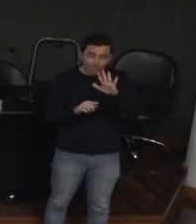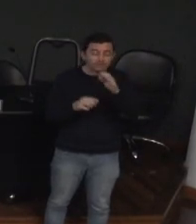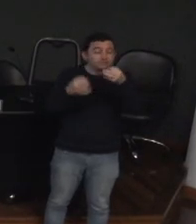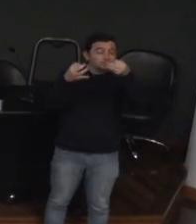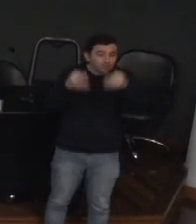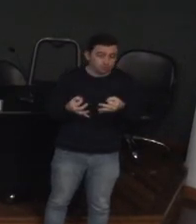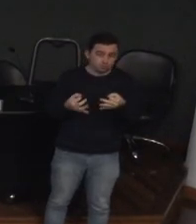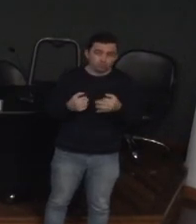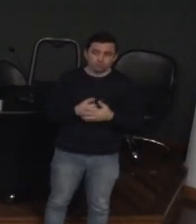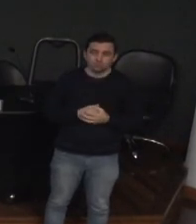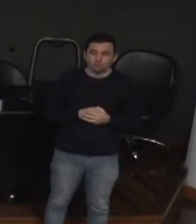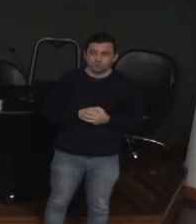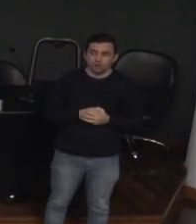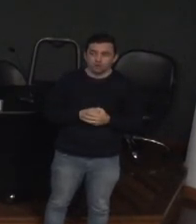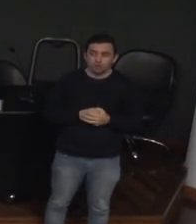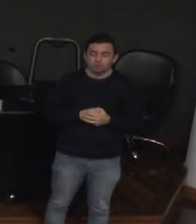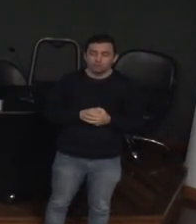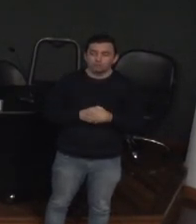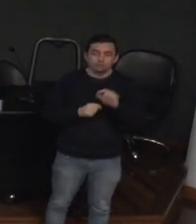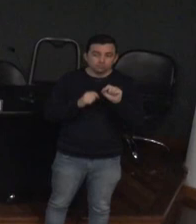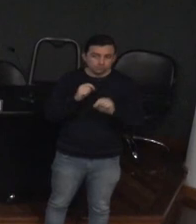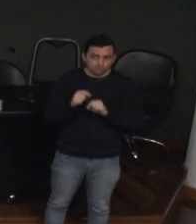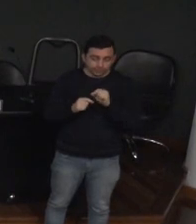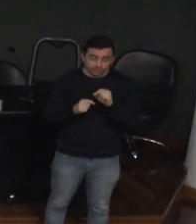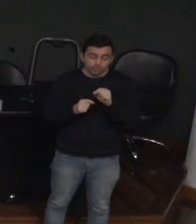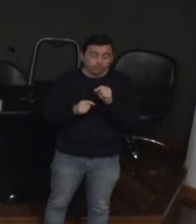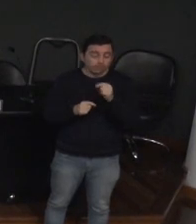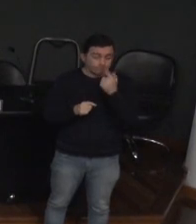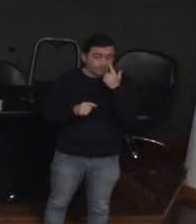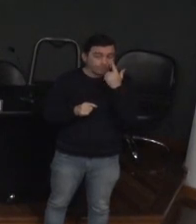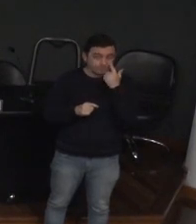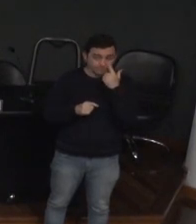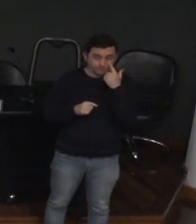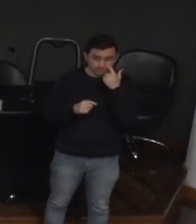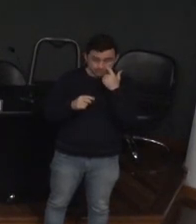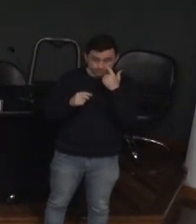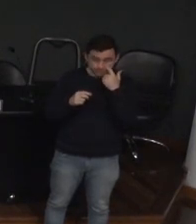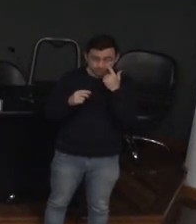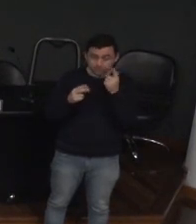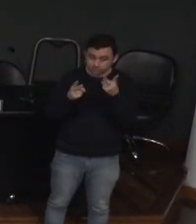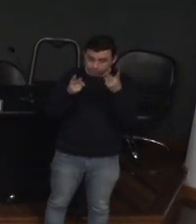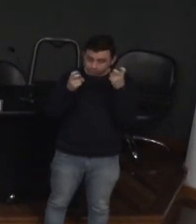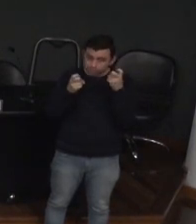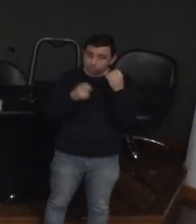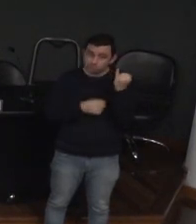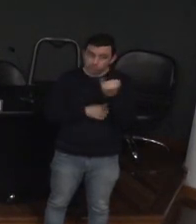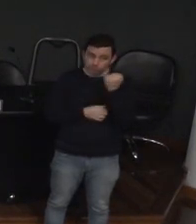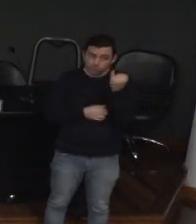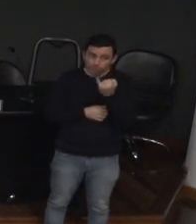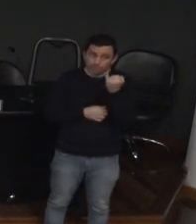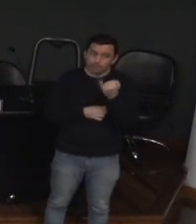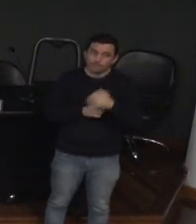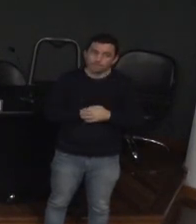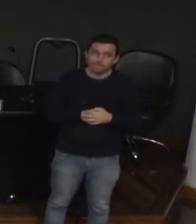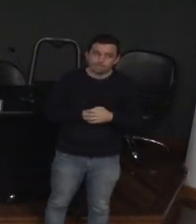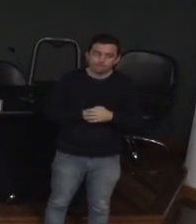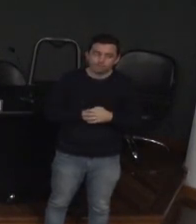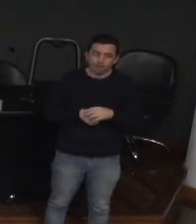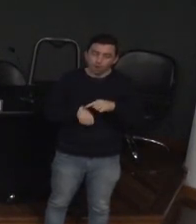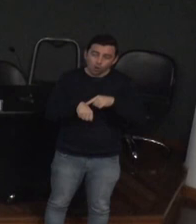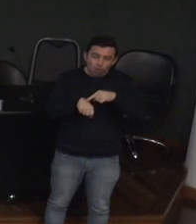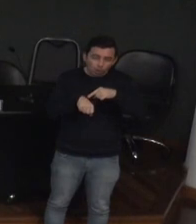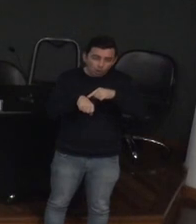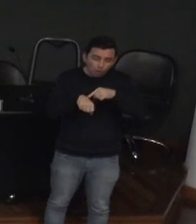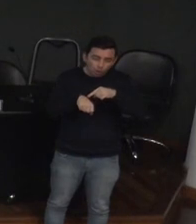certo? É, pessoal, o que você, aqui, veja, é muito importante isso, assim, quando o órgão,